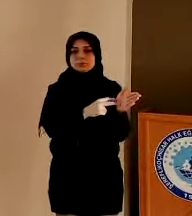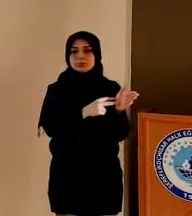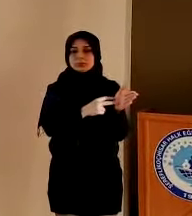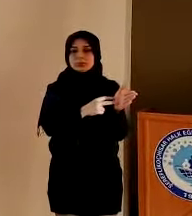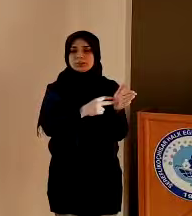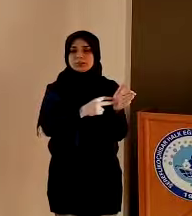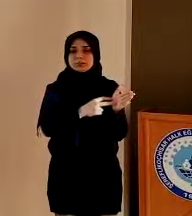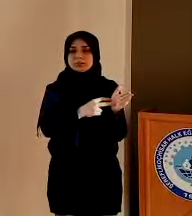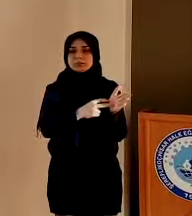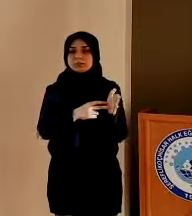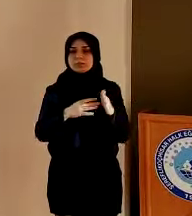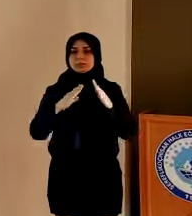çatal,